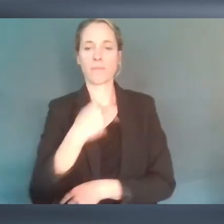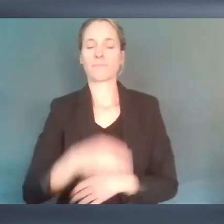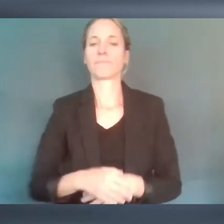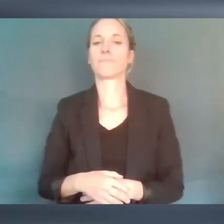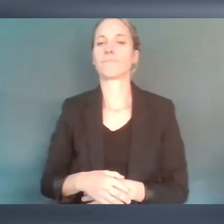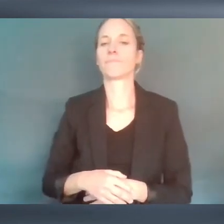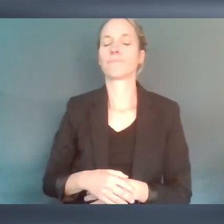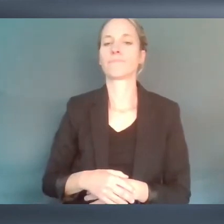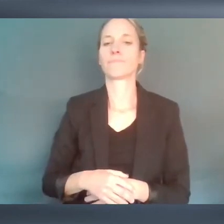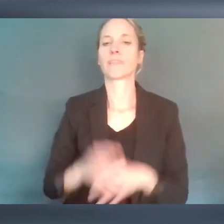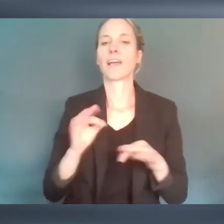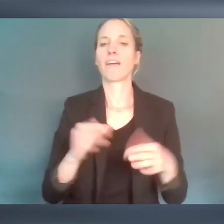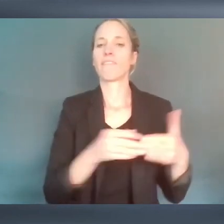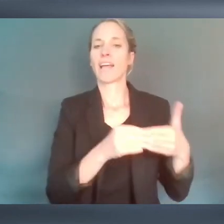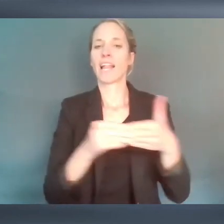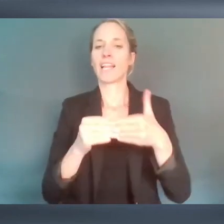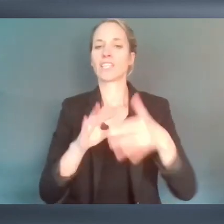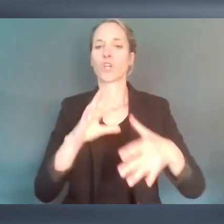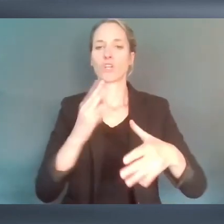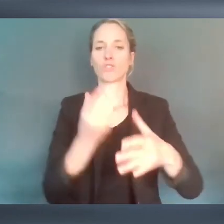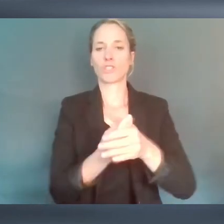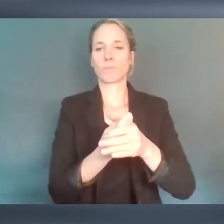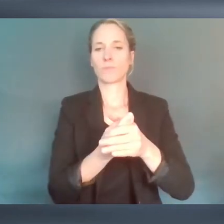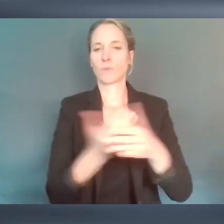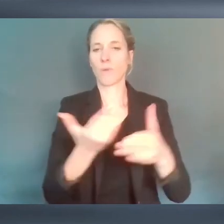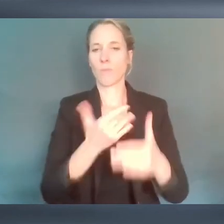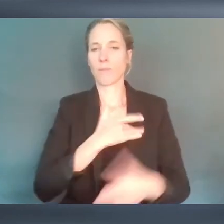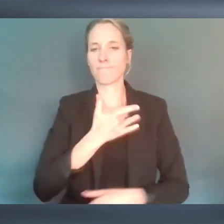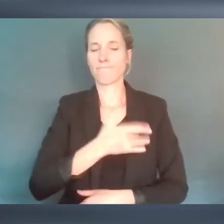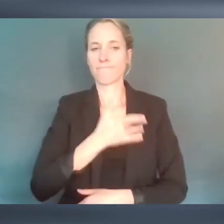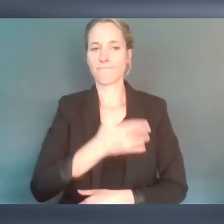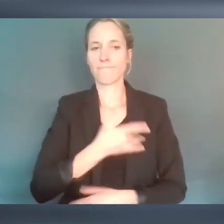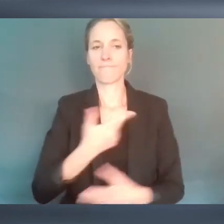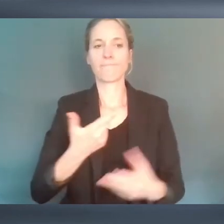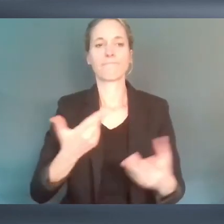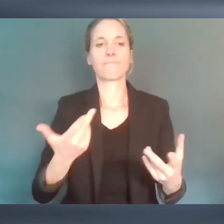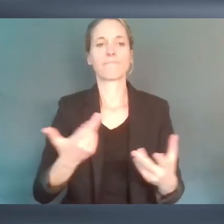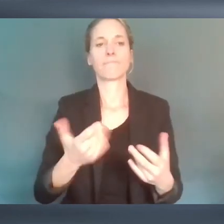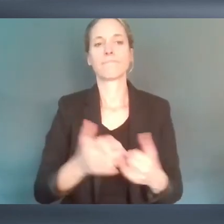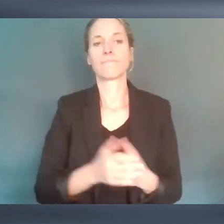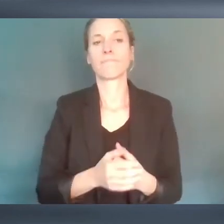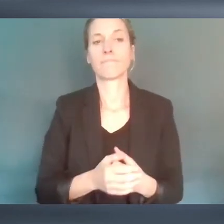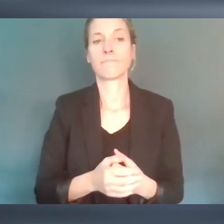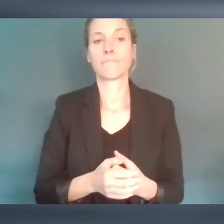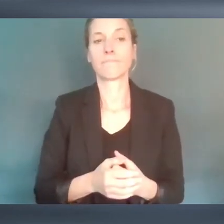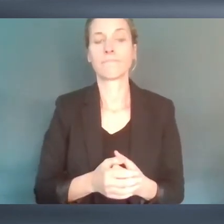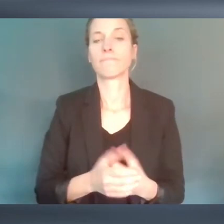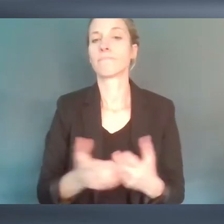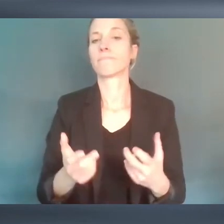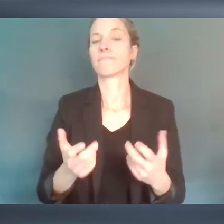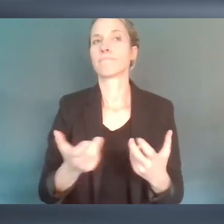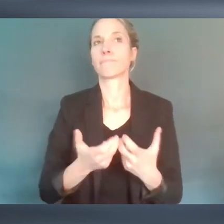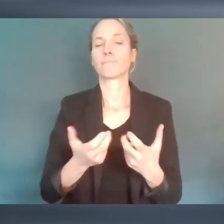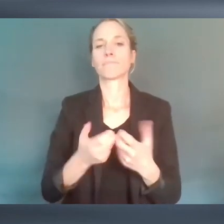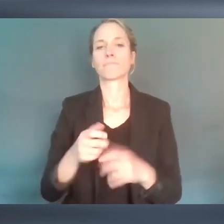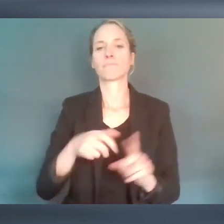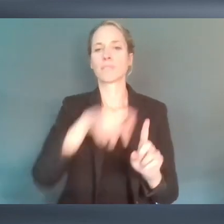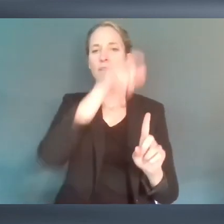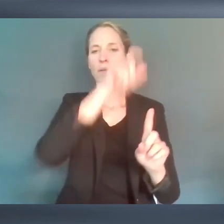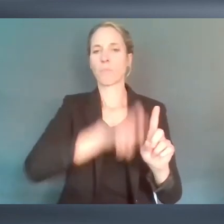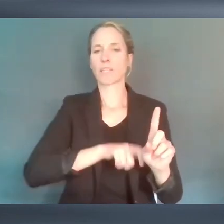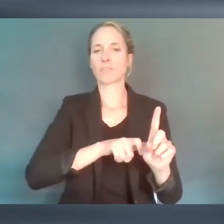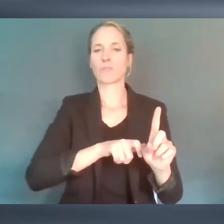m'intéressent, sans faire trop de théorie, c'est par exemple l'authenticité. Je pense qu'un mauvais leader ou une mauvaise gestion